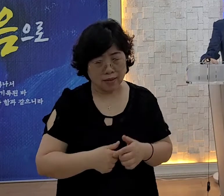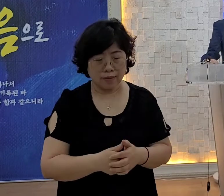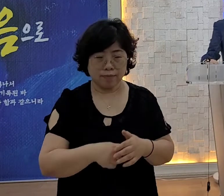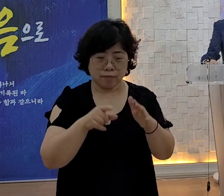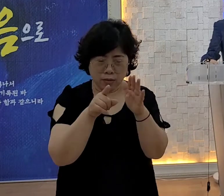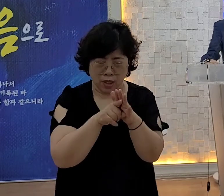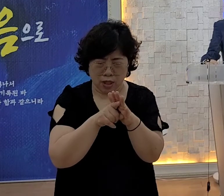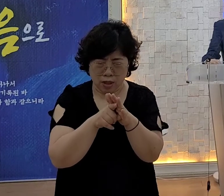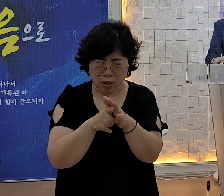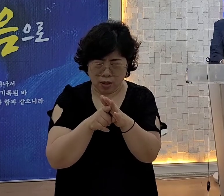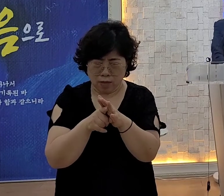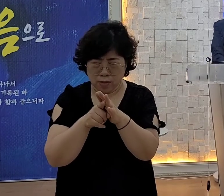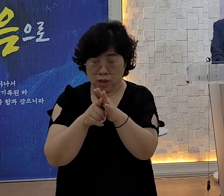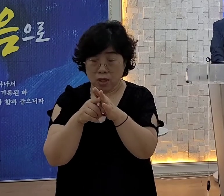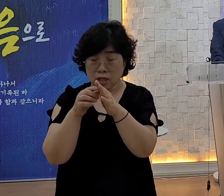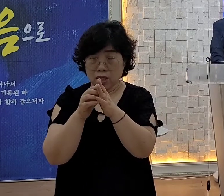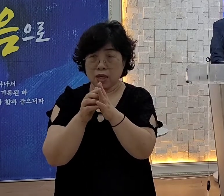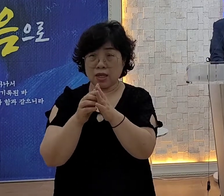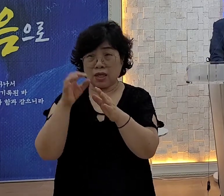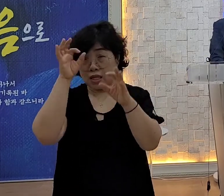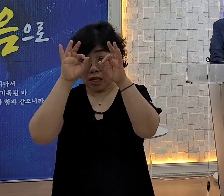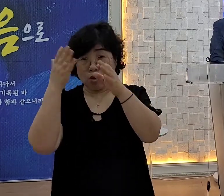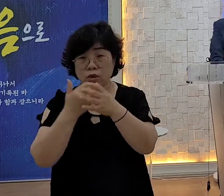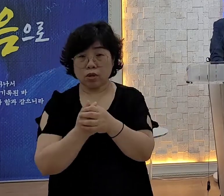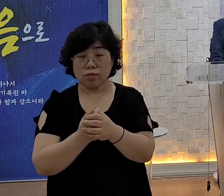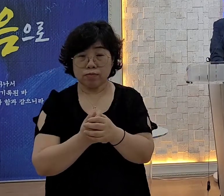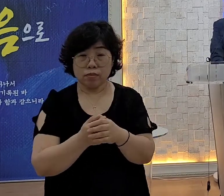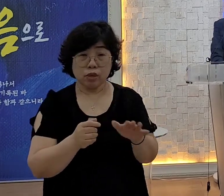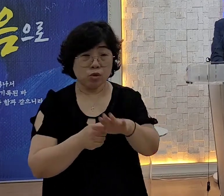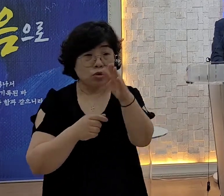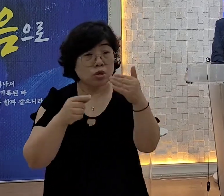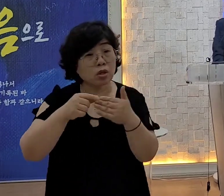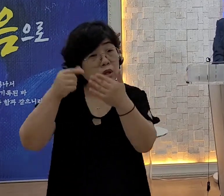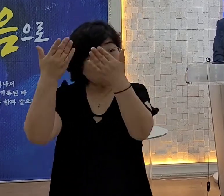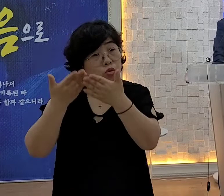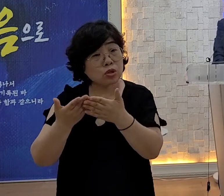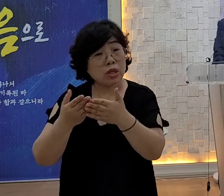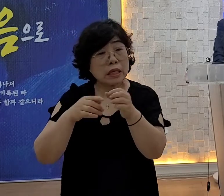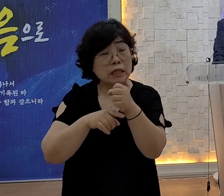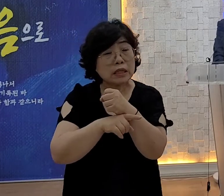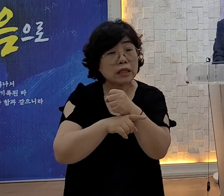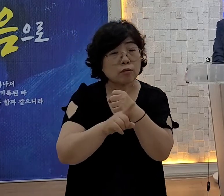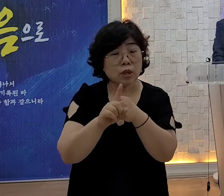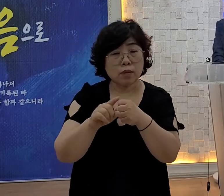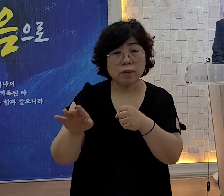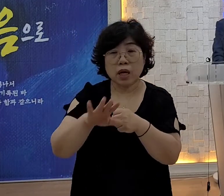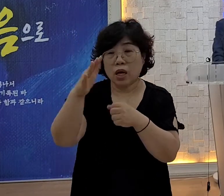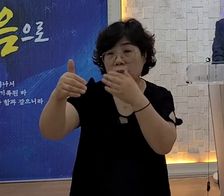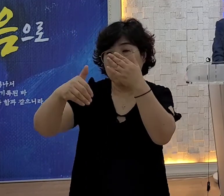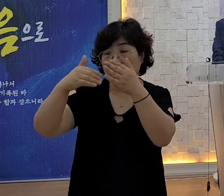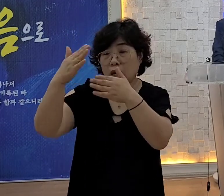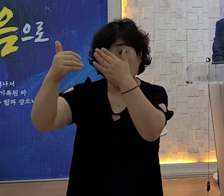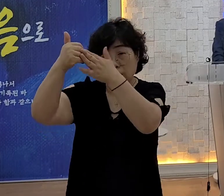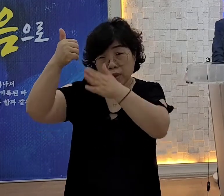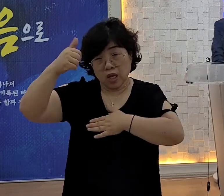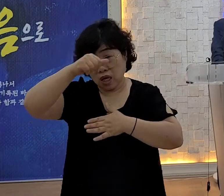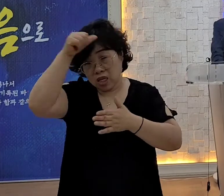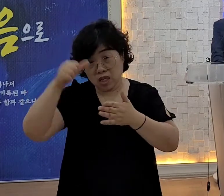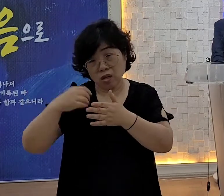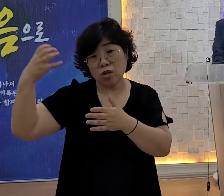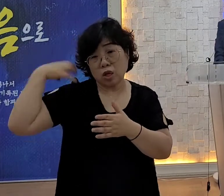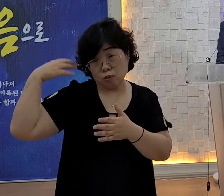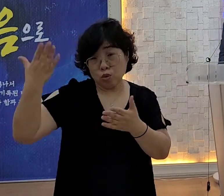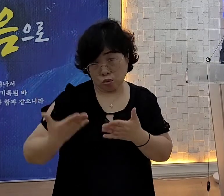구하는, 우리를 선택해 주셨다 했잖아요. 그럼 하나님 책임져 주신단 말이에요. 우리가 해야 될 게 뭐예요? 그